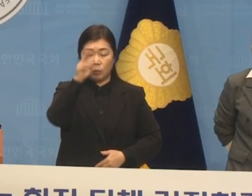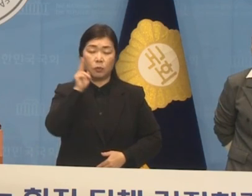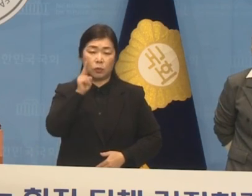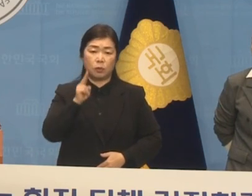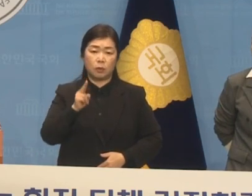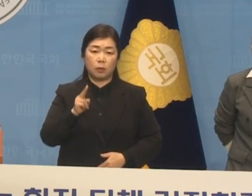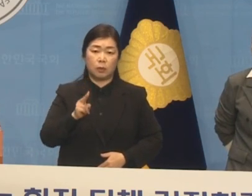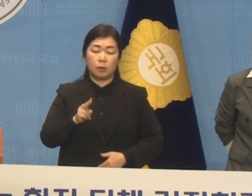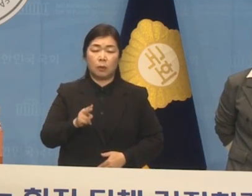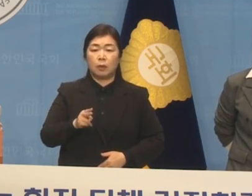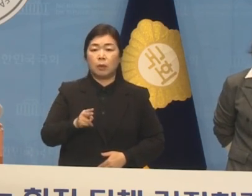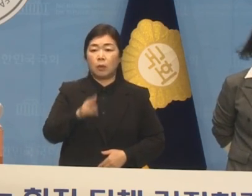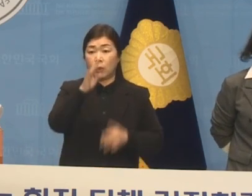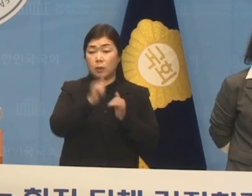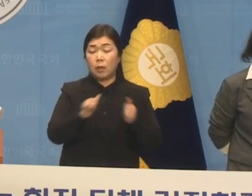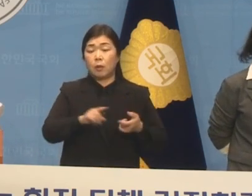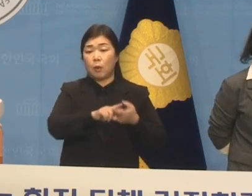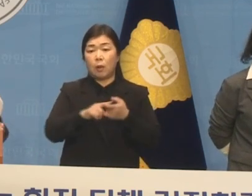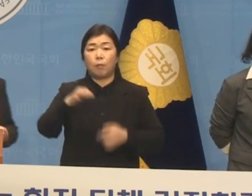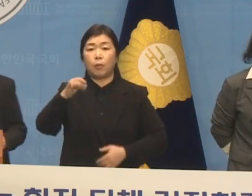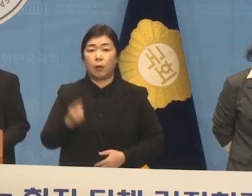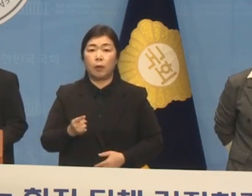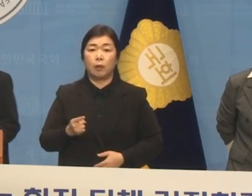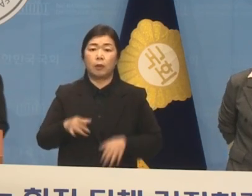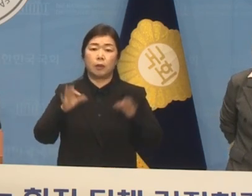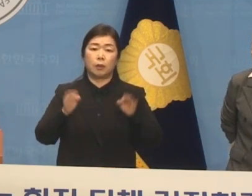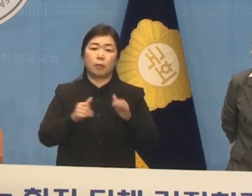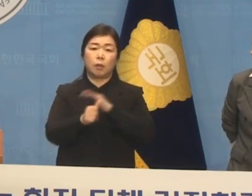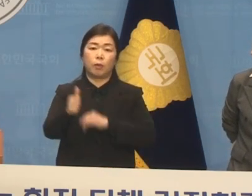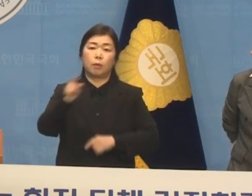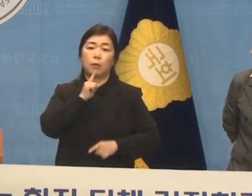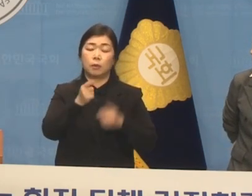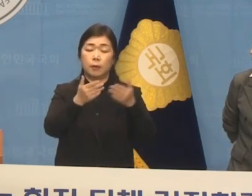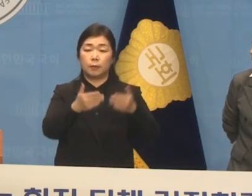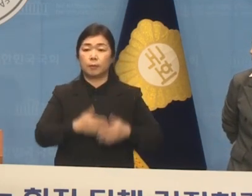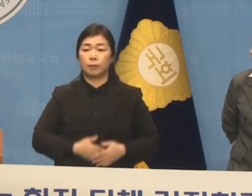한국중증질환연합회 김성주 대표님의 발언이 있겠습니다.